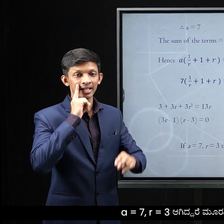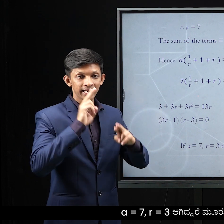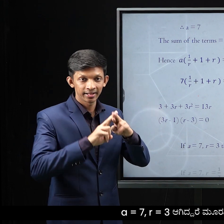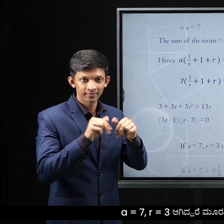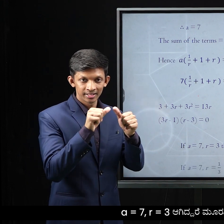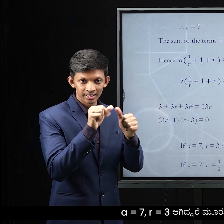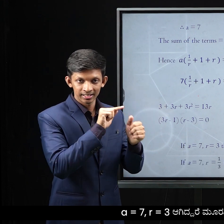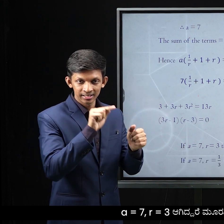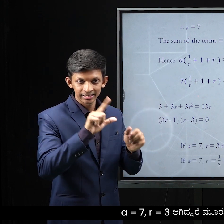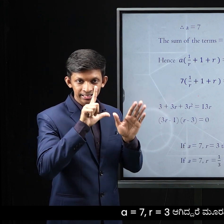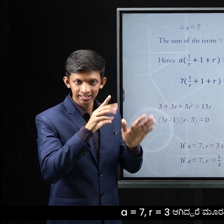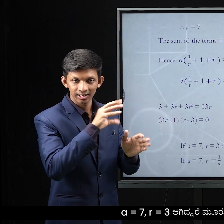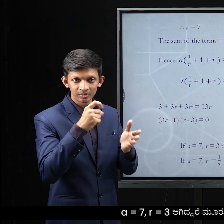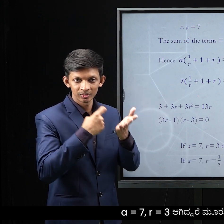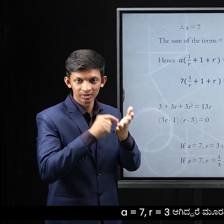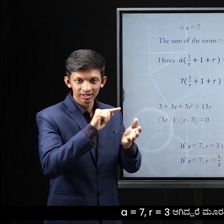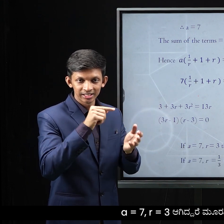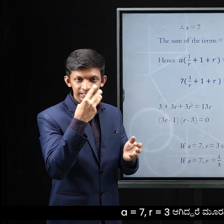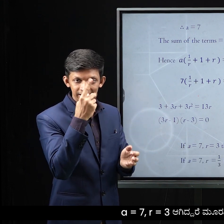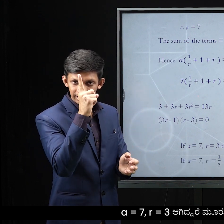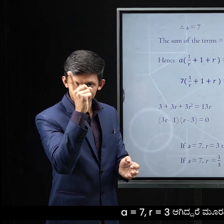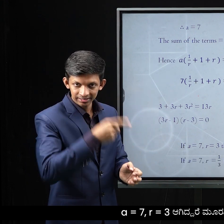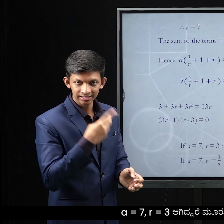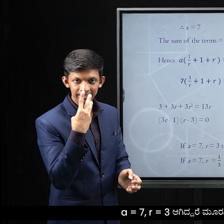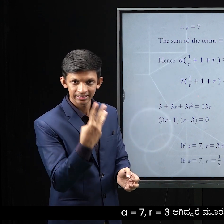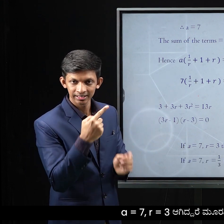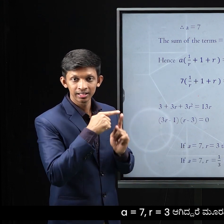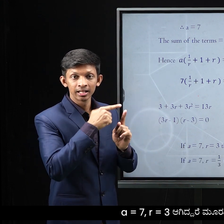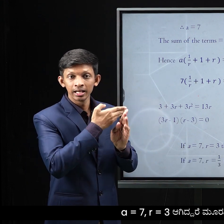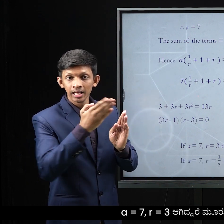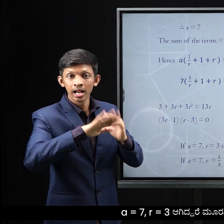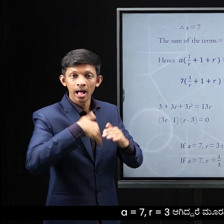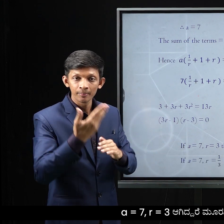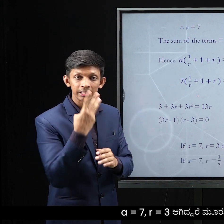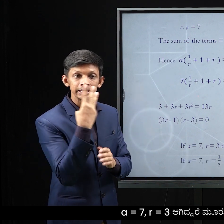ಪದಗಳು 21 7 7/3.